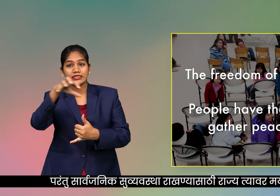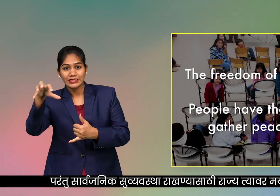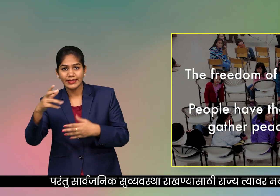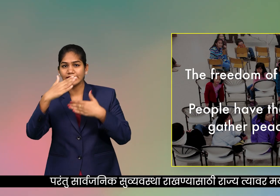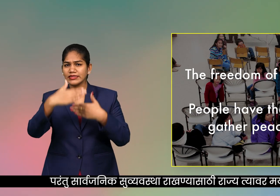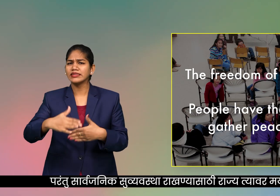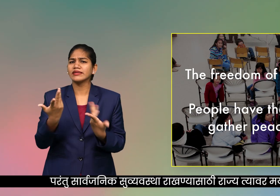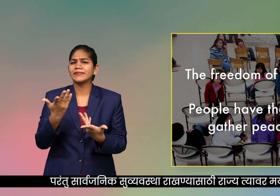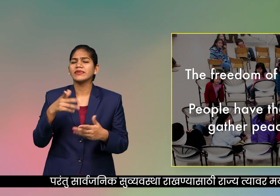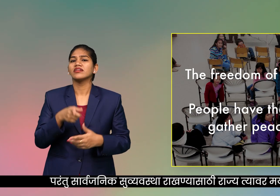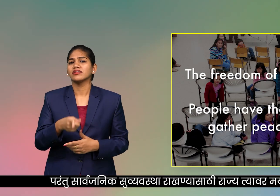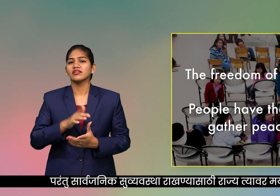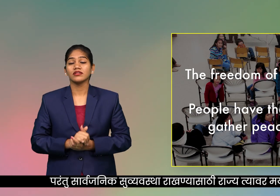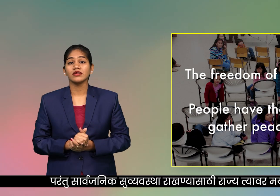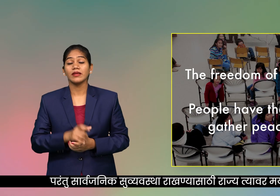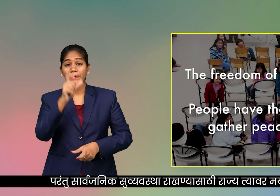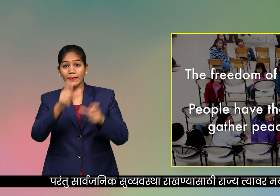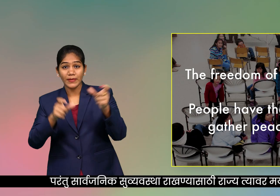राज्य त्यावर मर्यादा आणू शकते.